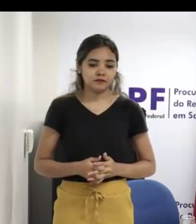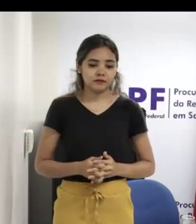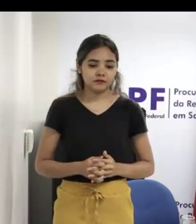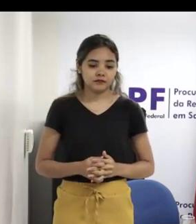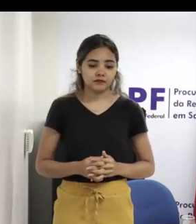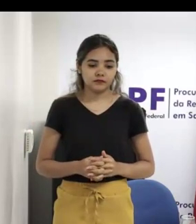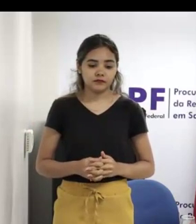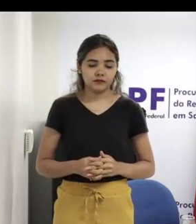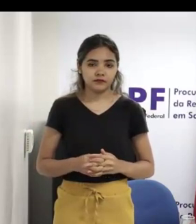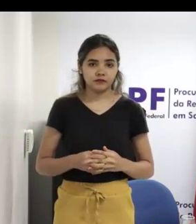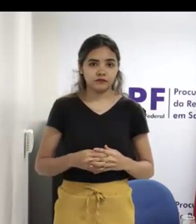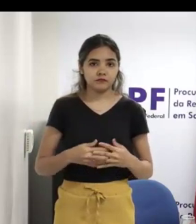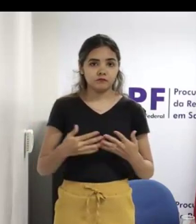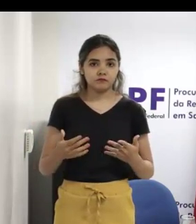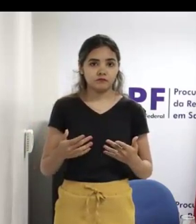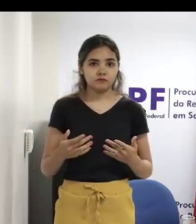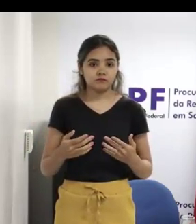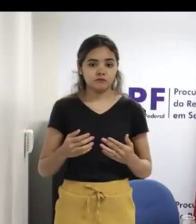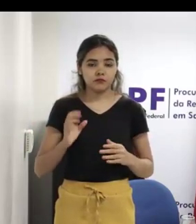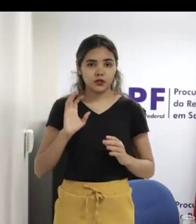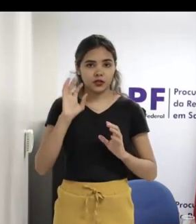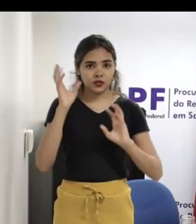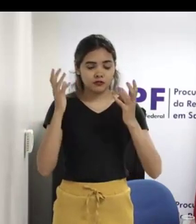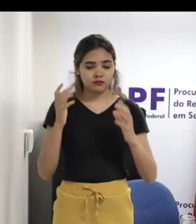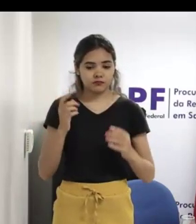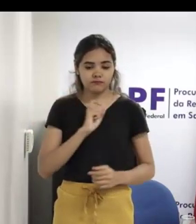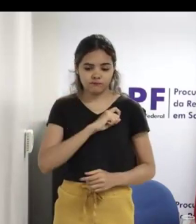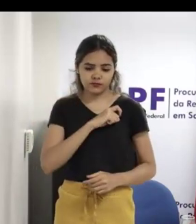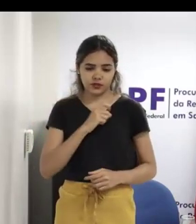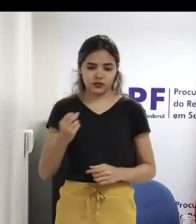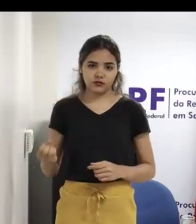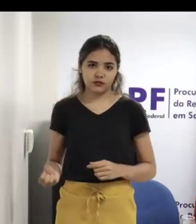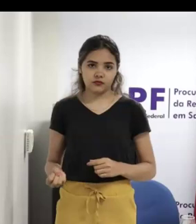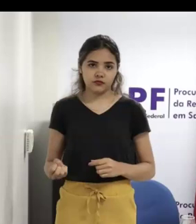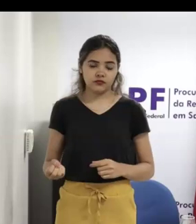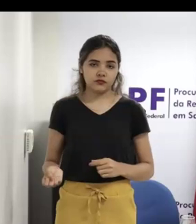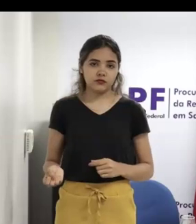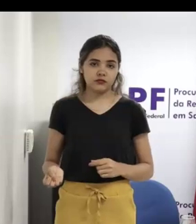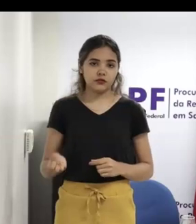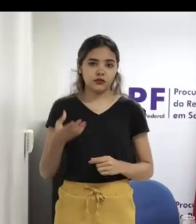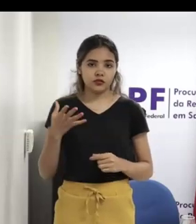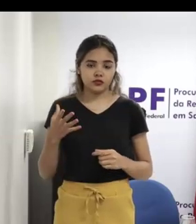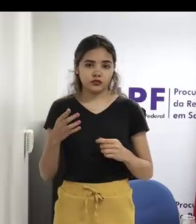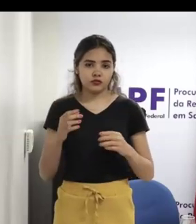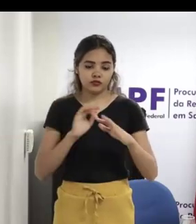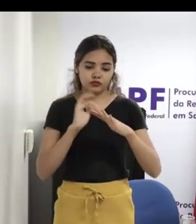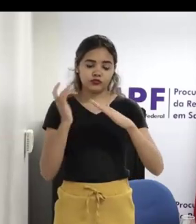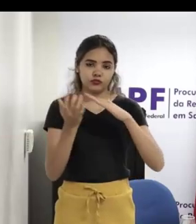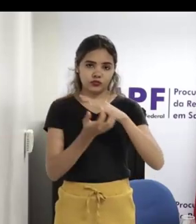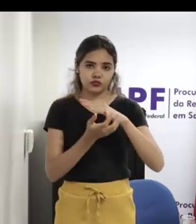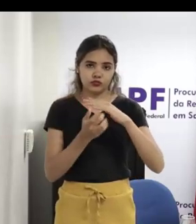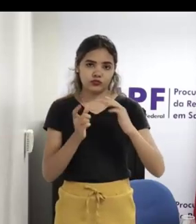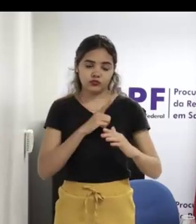essa conta ela vai estar registrada na na na base de dados né nas plataformas digitais seja Google